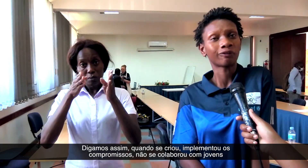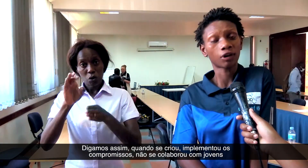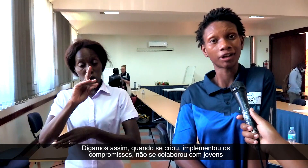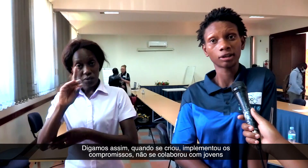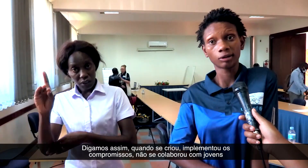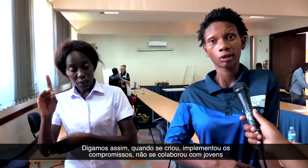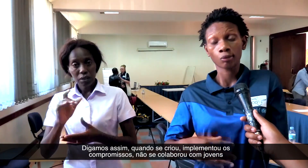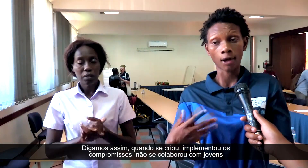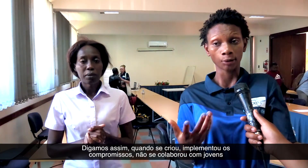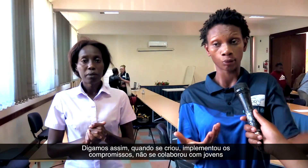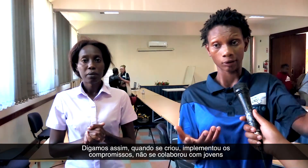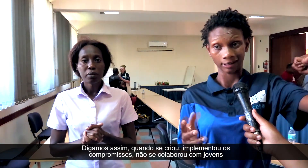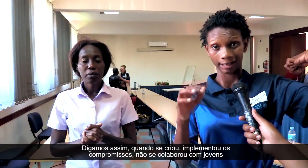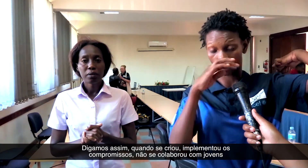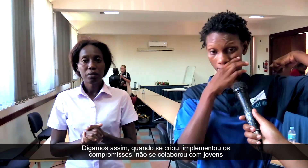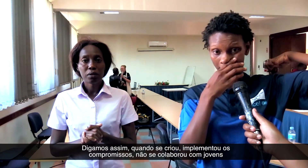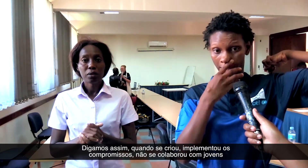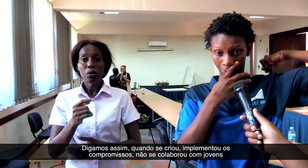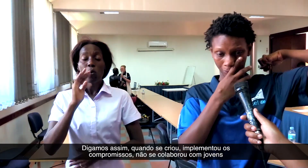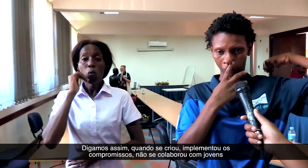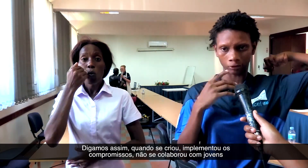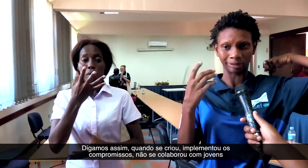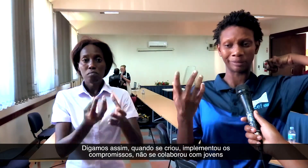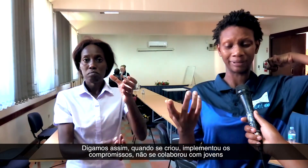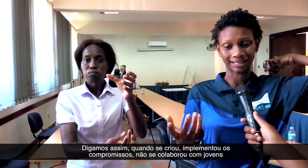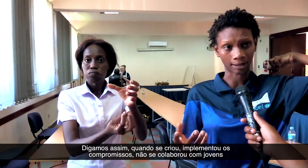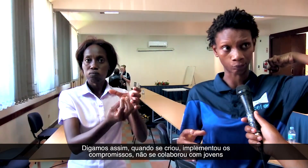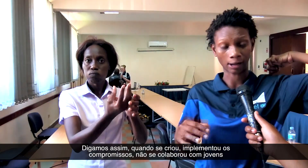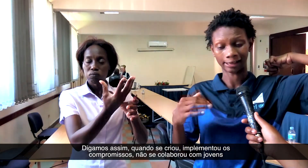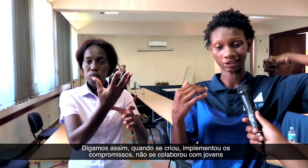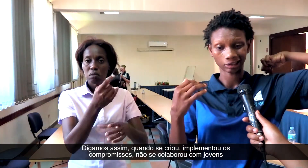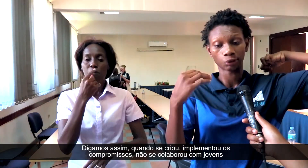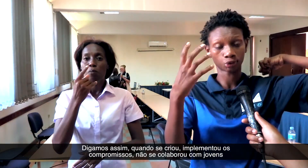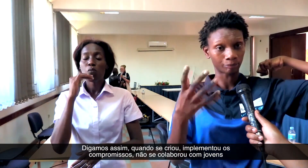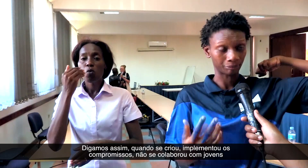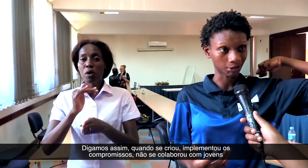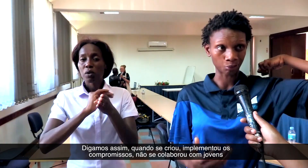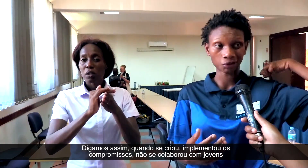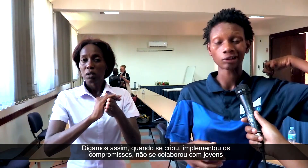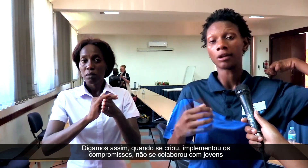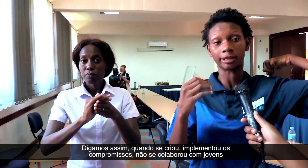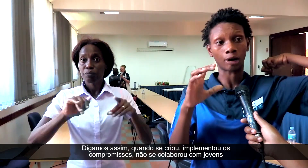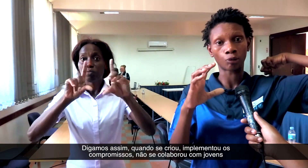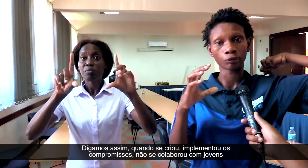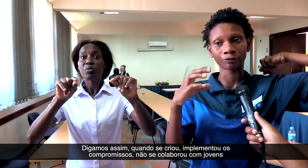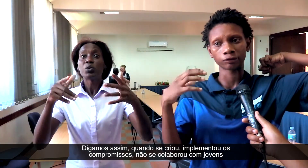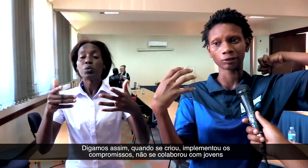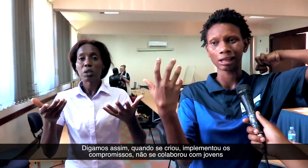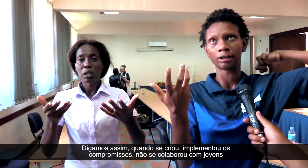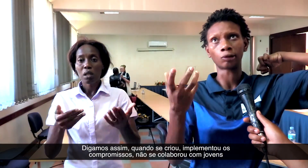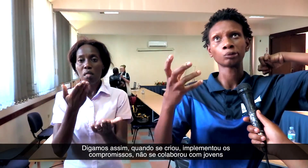assim, foi quando criou-se ou quando implementaram os compromissos,